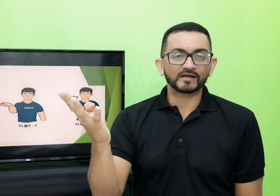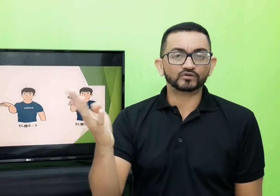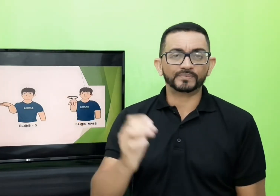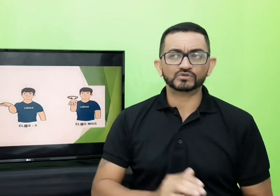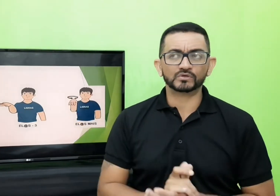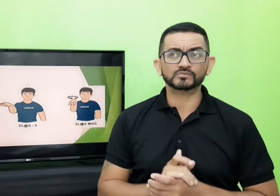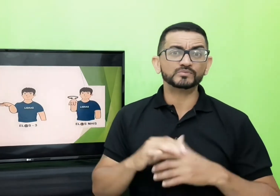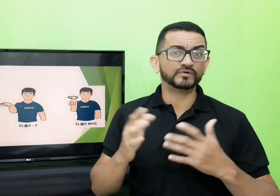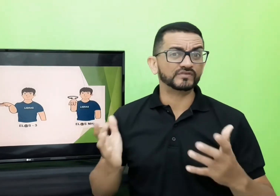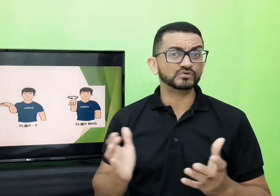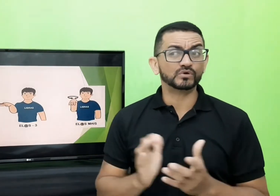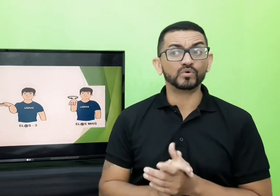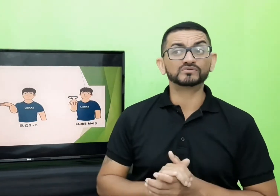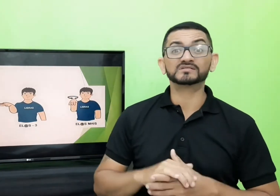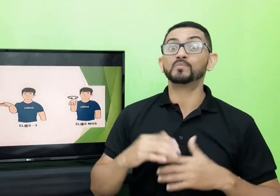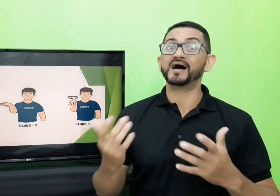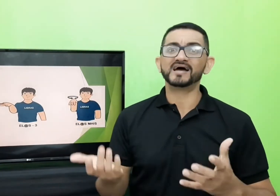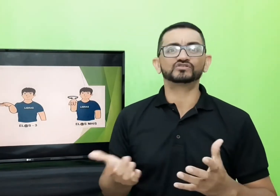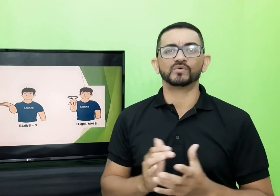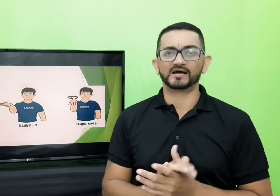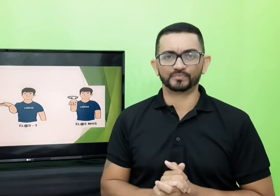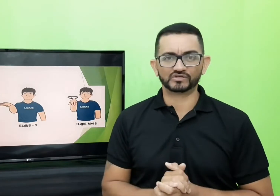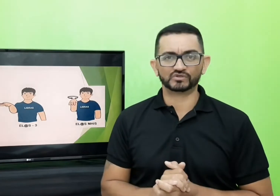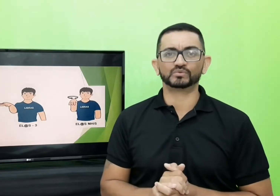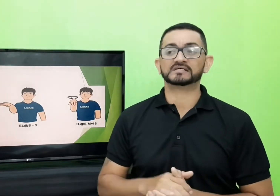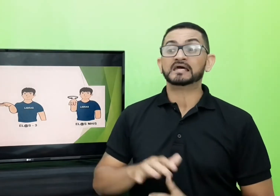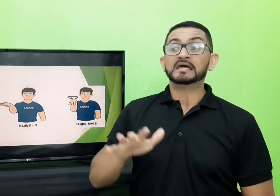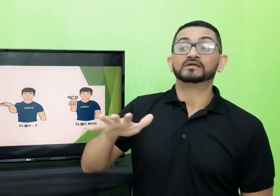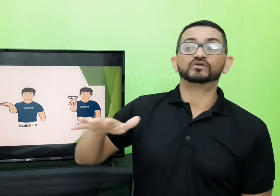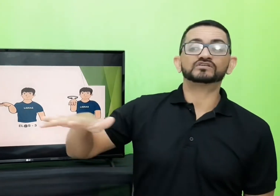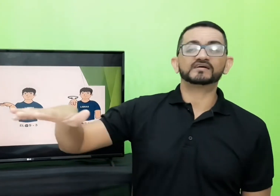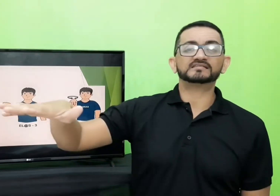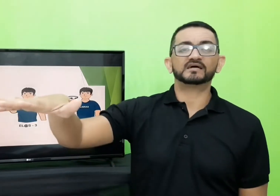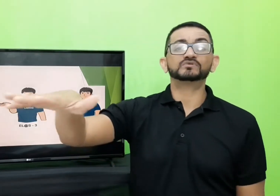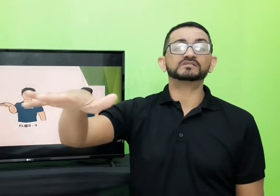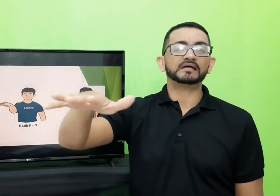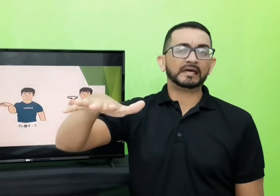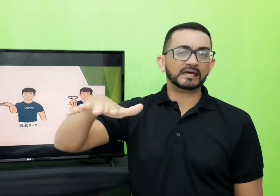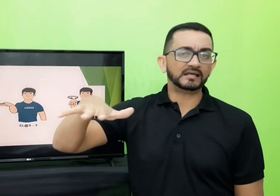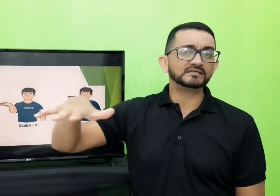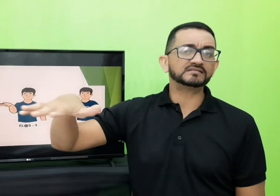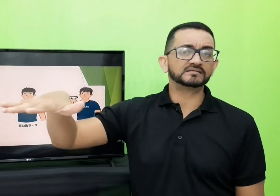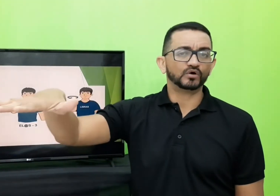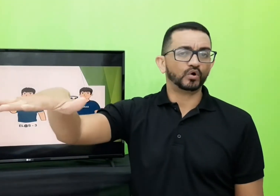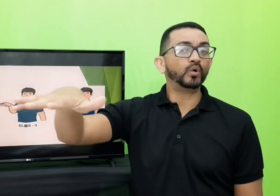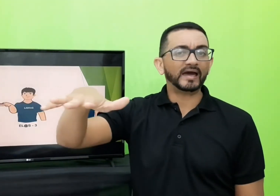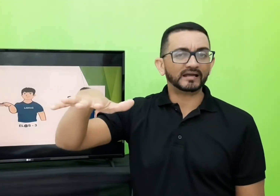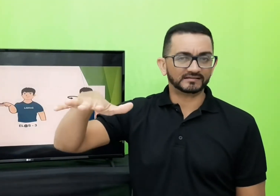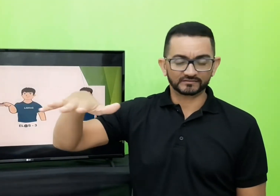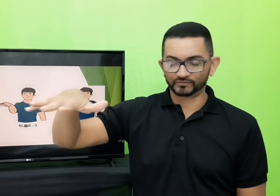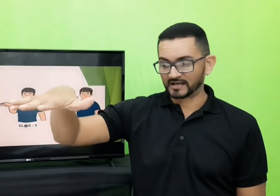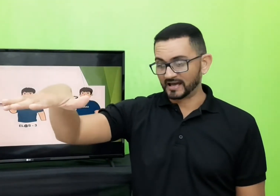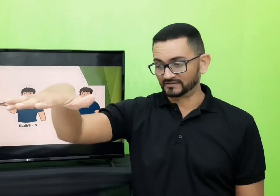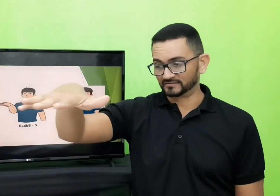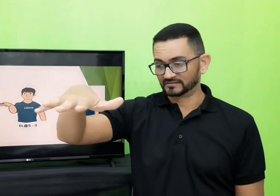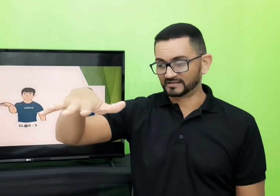4 pessoas. Mas, professor, quando são mais de 4 pessoas? Nós fazemos eles ou elas, no caso,